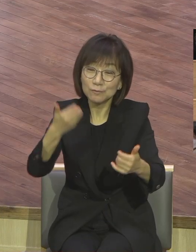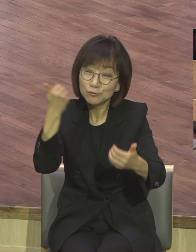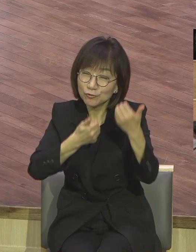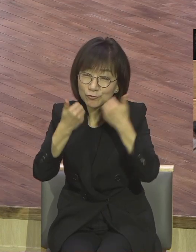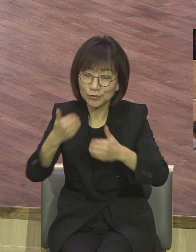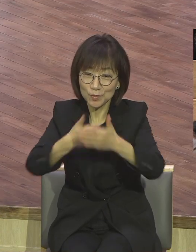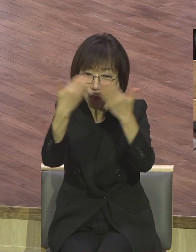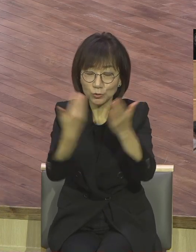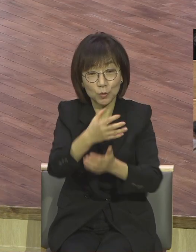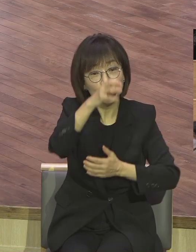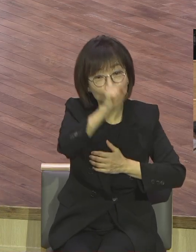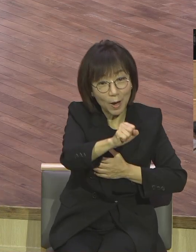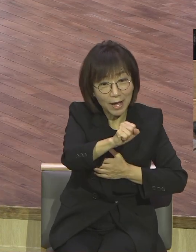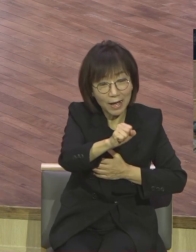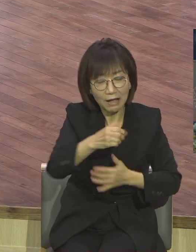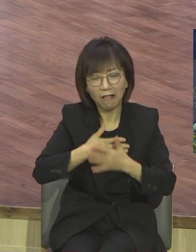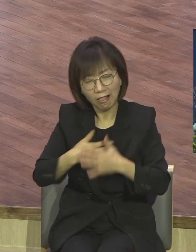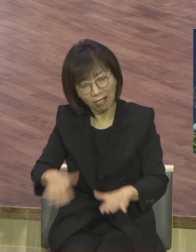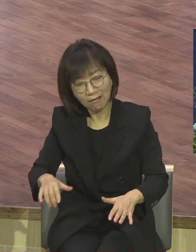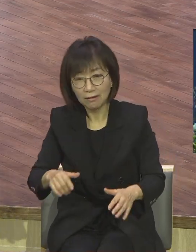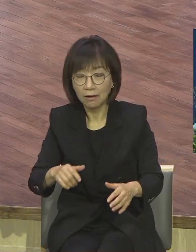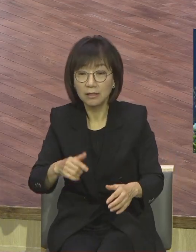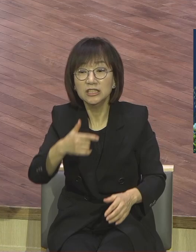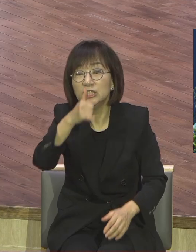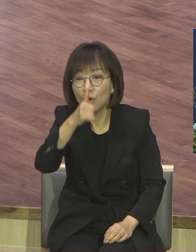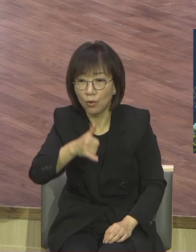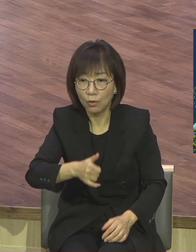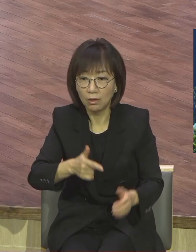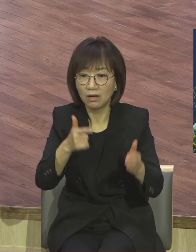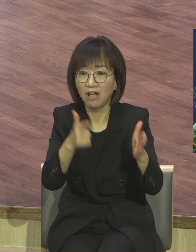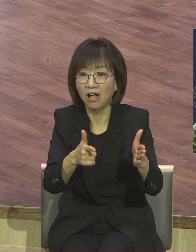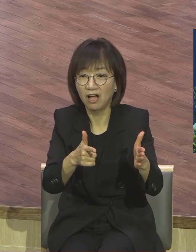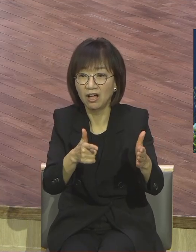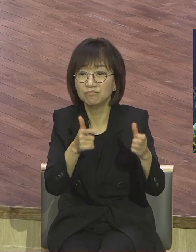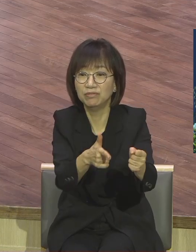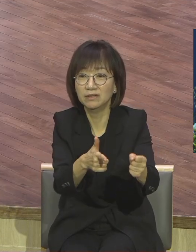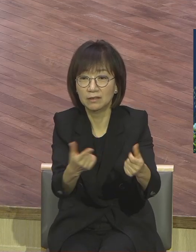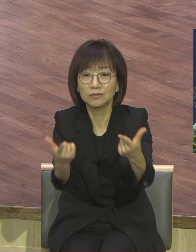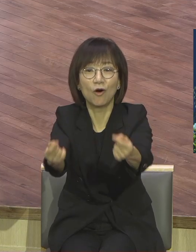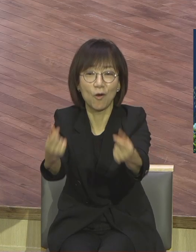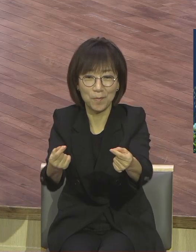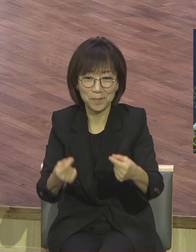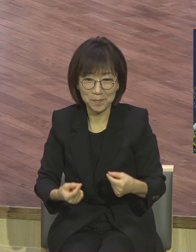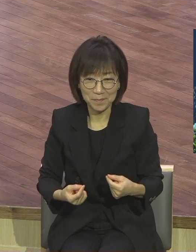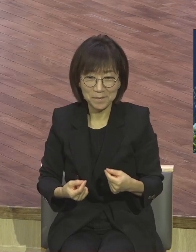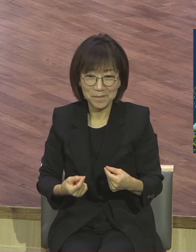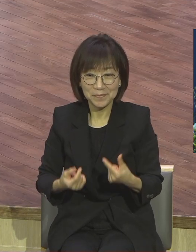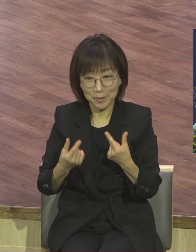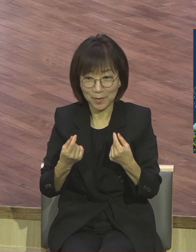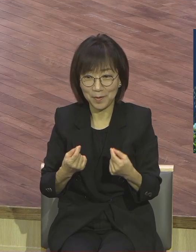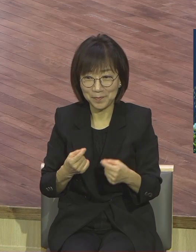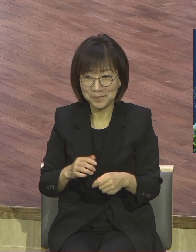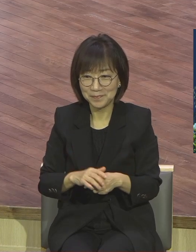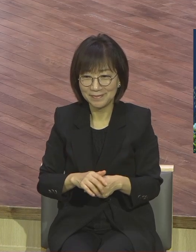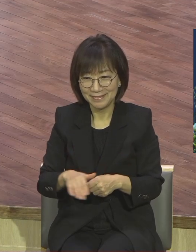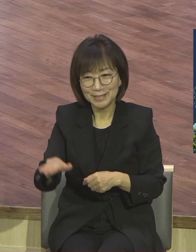그거 아셔야 돼요. 장단점 다 있어요. 어느 한 사람도 그래서 불필요한 사람이